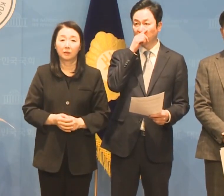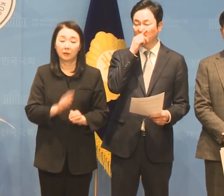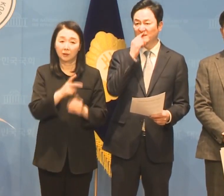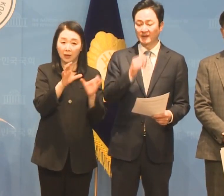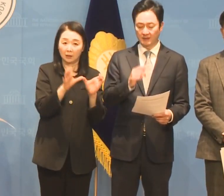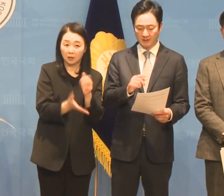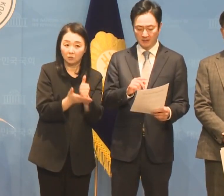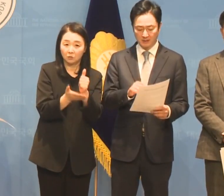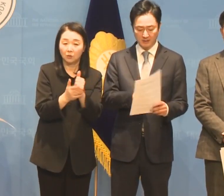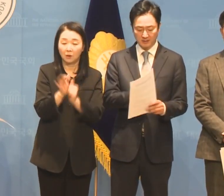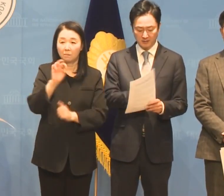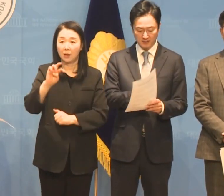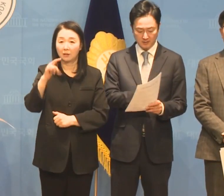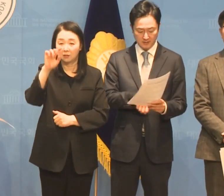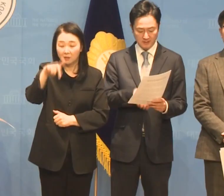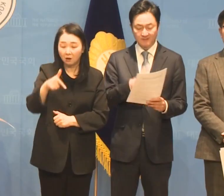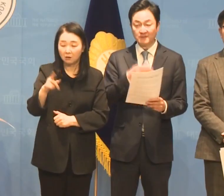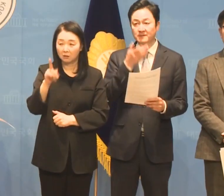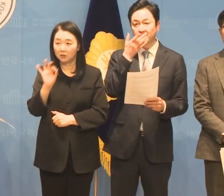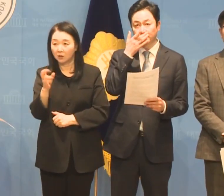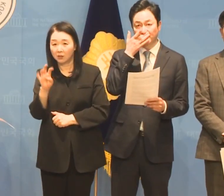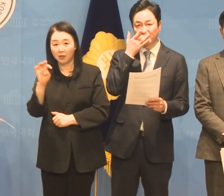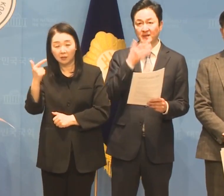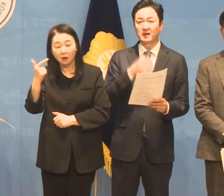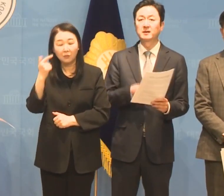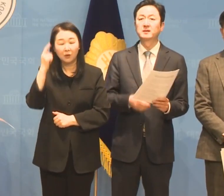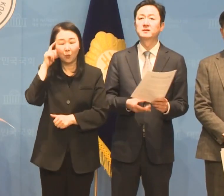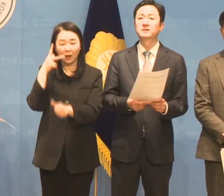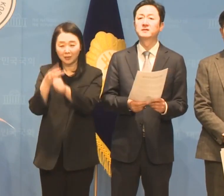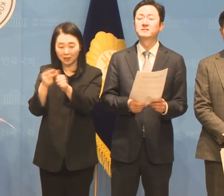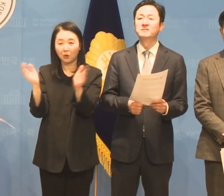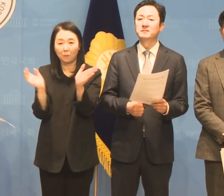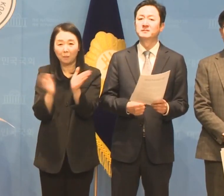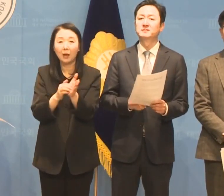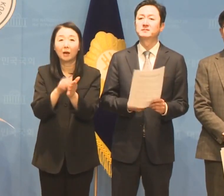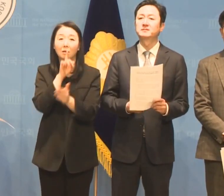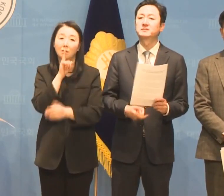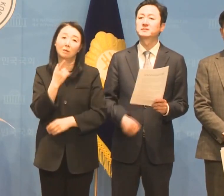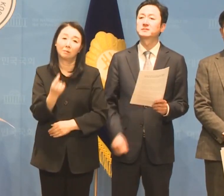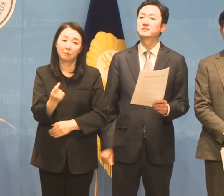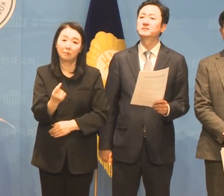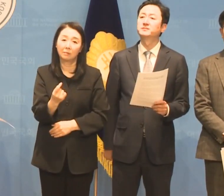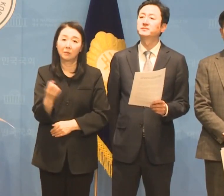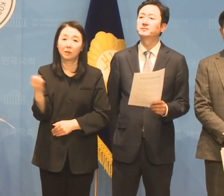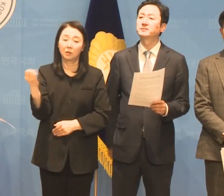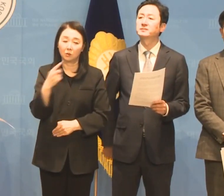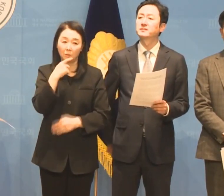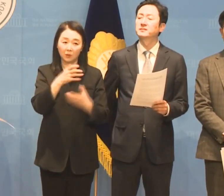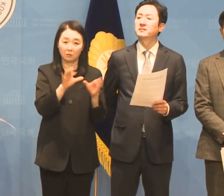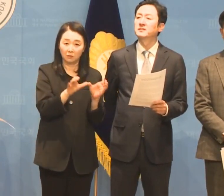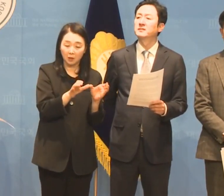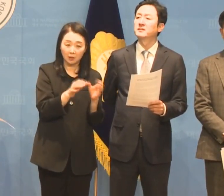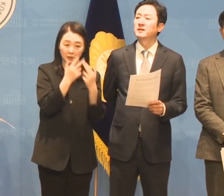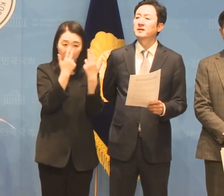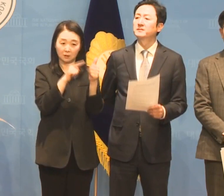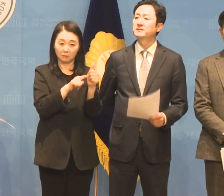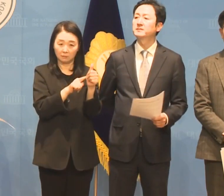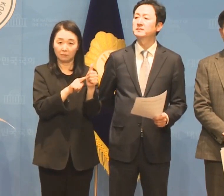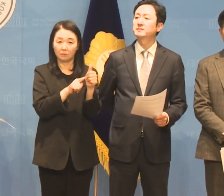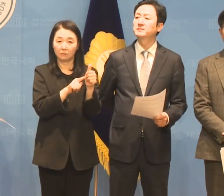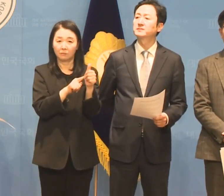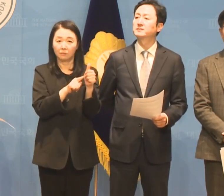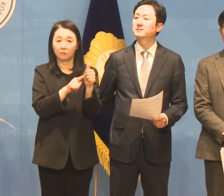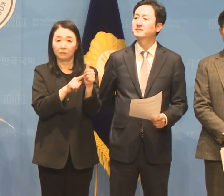야당이 추천한 마은혁, 정계선이 사상교육을 시켰던 자들이다. 그리고 더불어민주당 이재명 대표에